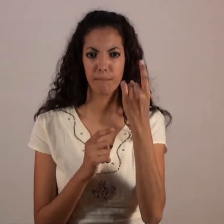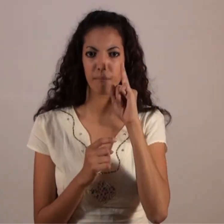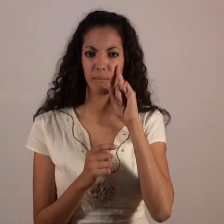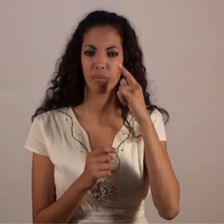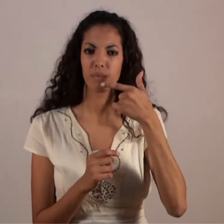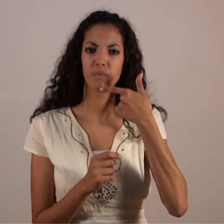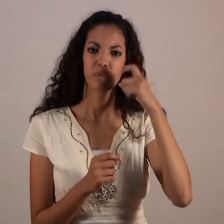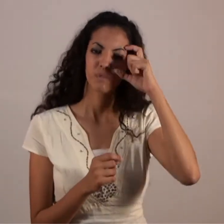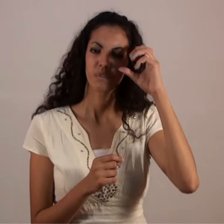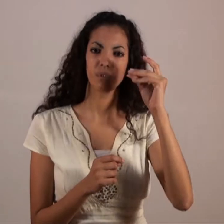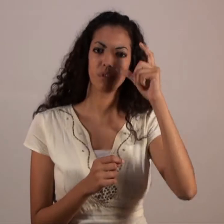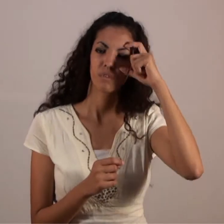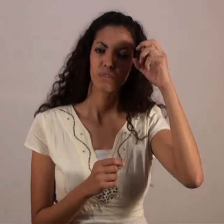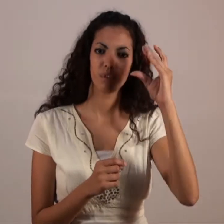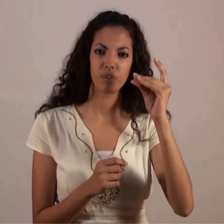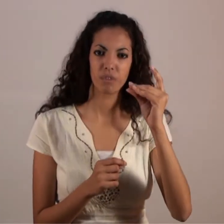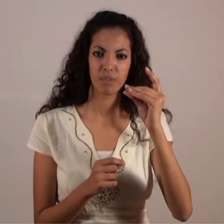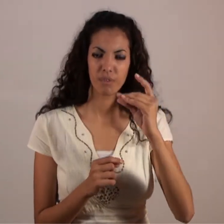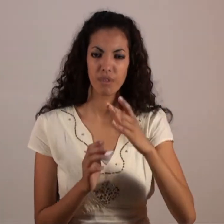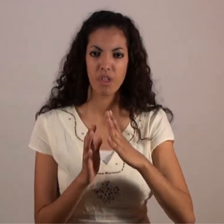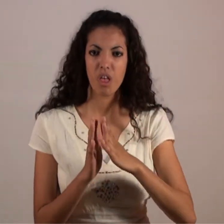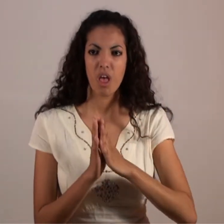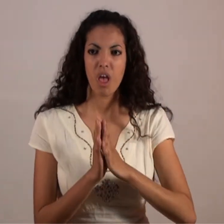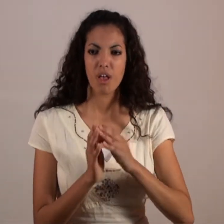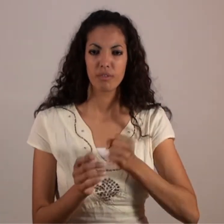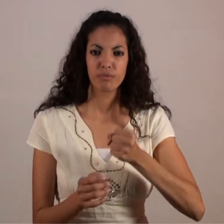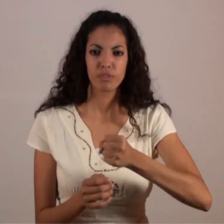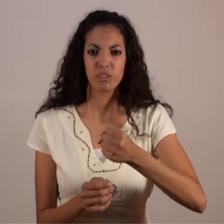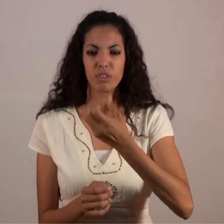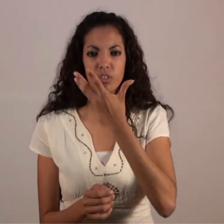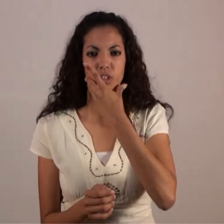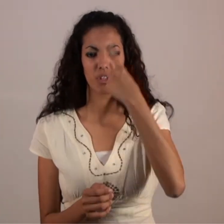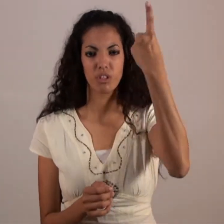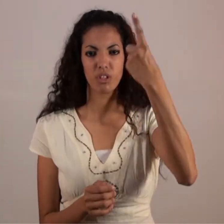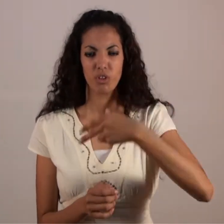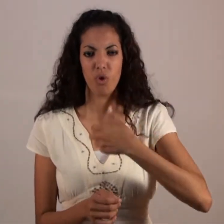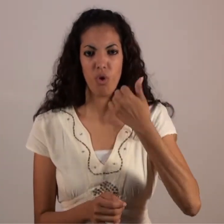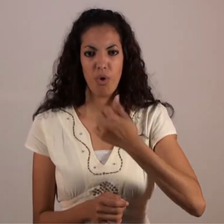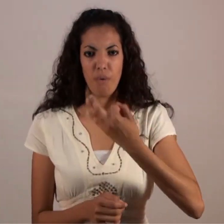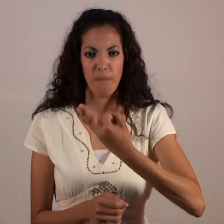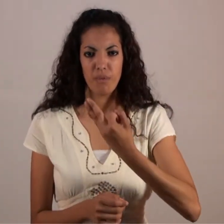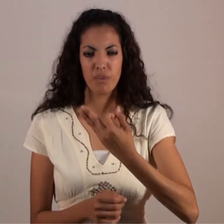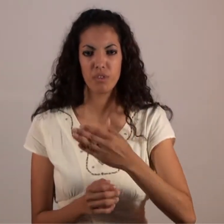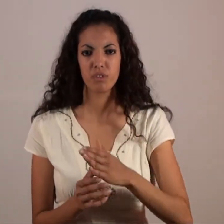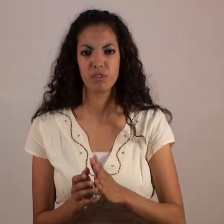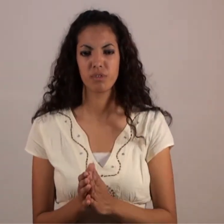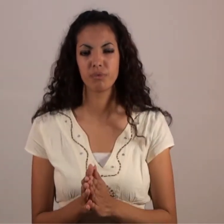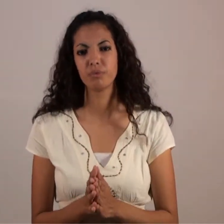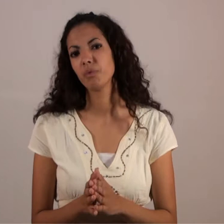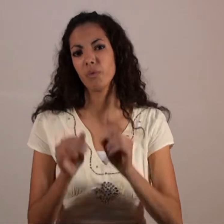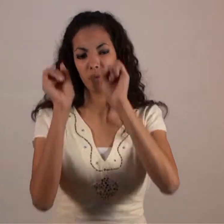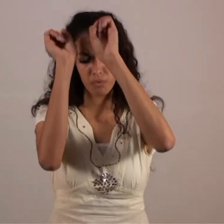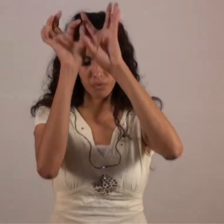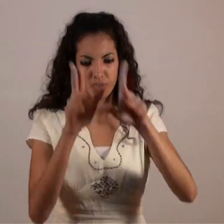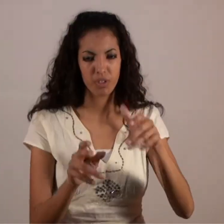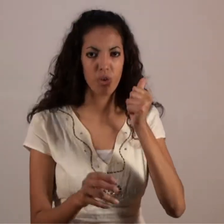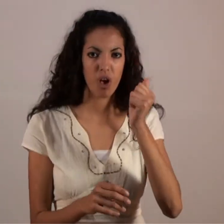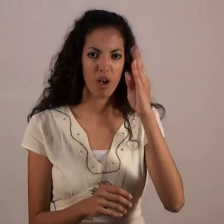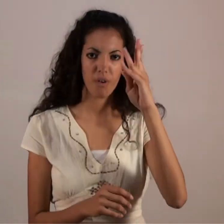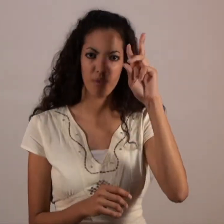Altísimo, que salió a recibir a Abraham, que volvía de la derrota de los reyes, y le bendijo, a quien asimismo dio a Abraham